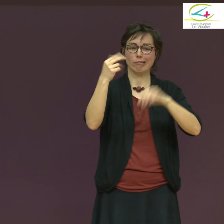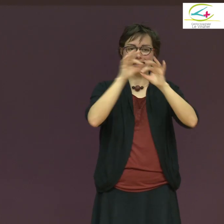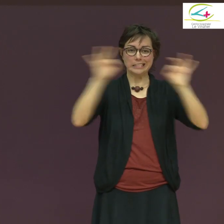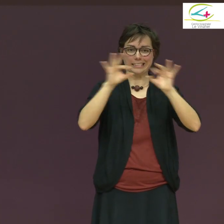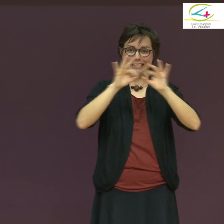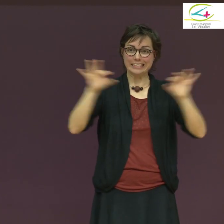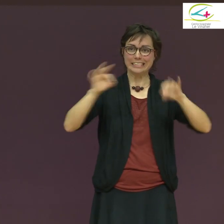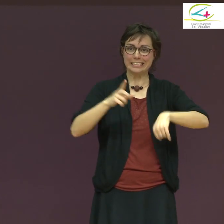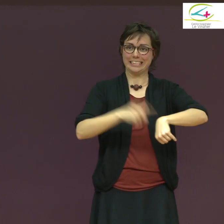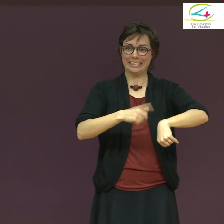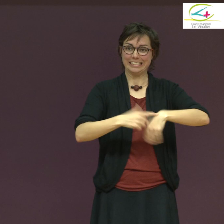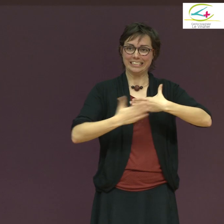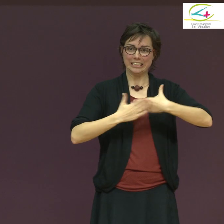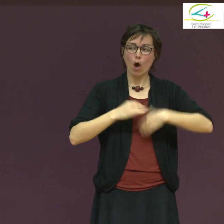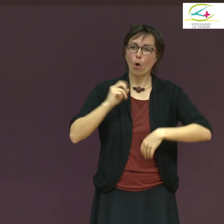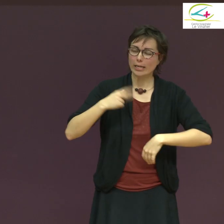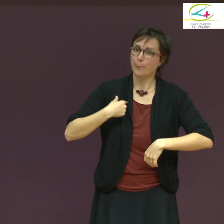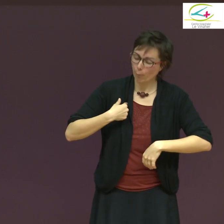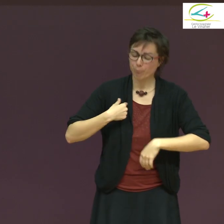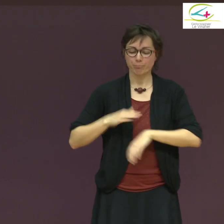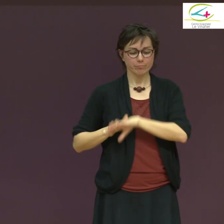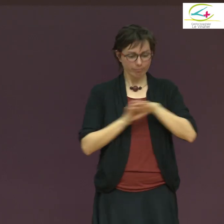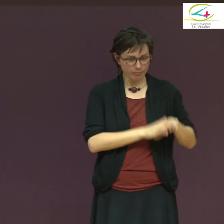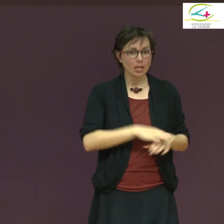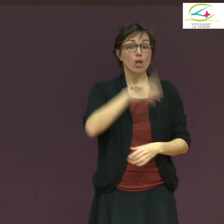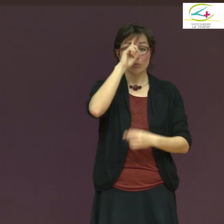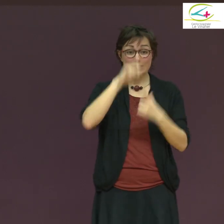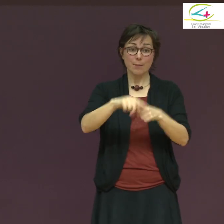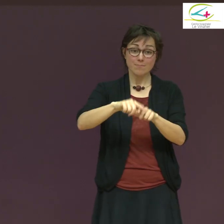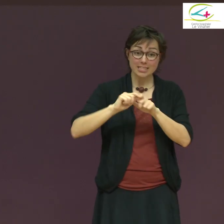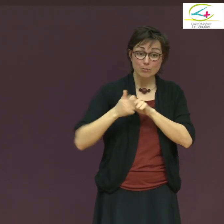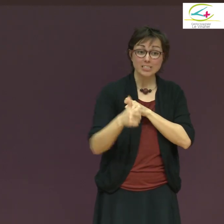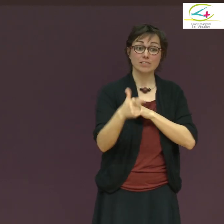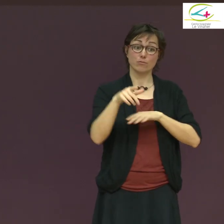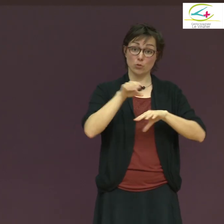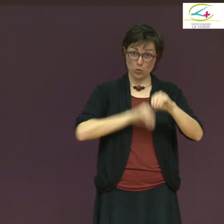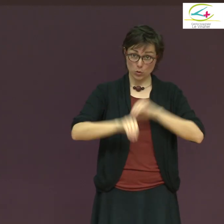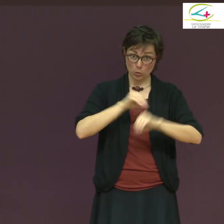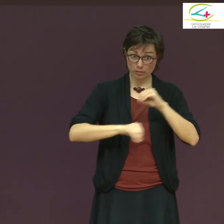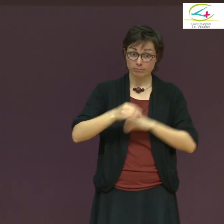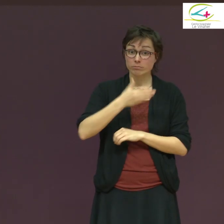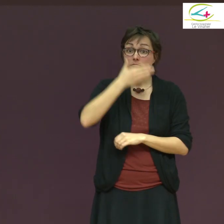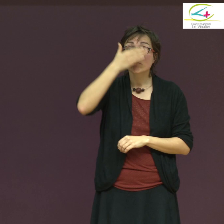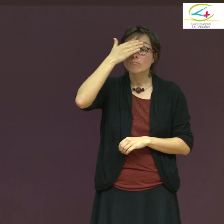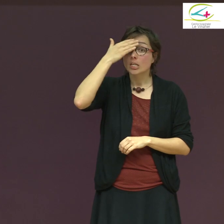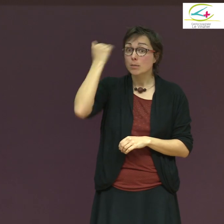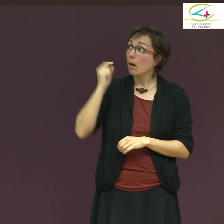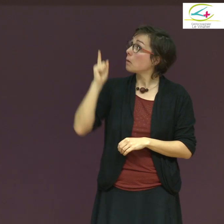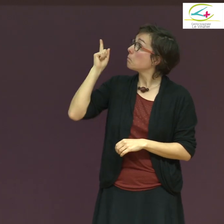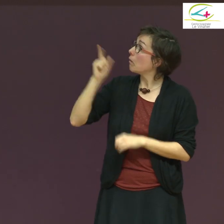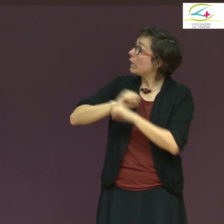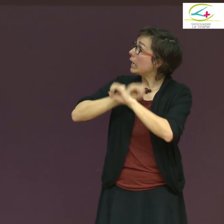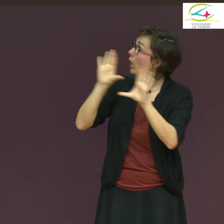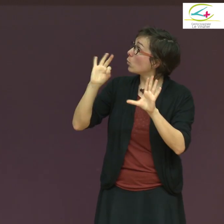C'est pour ça qu'on en parle ce soir. Alors, il y a un dispositif de soins, mais vous voyez qui est basé sur. Enfin, vous voyez, je ne sais pas si vous comprenez tout ou pas, mais qui est basé sur